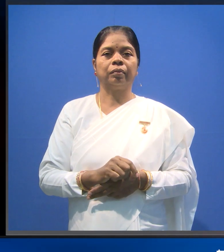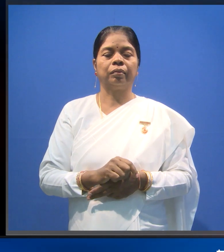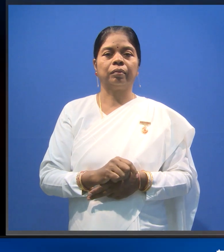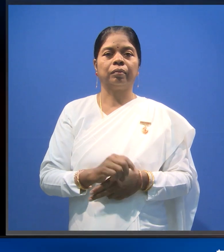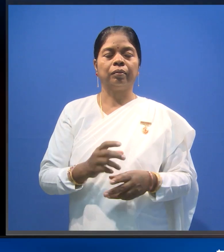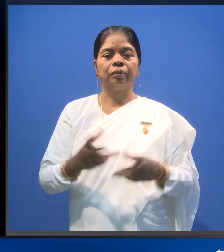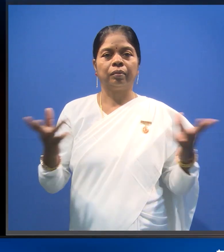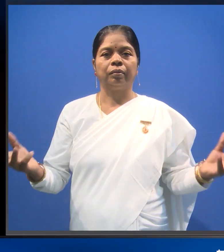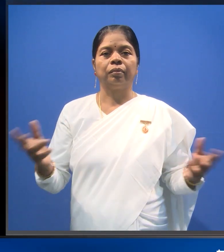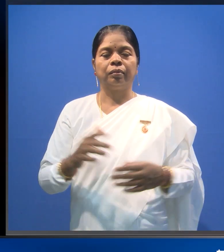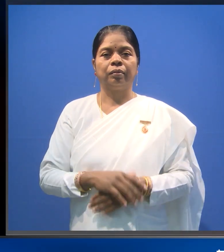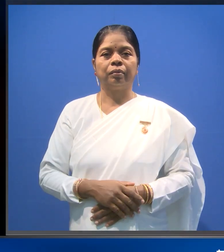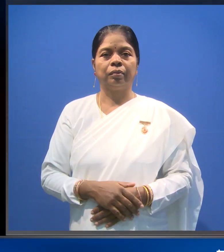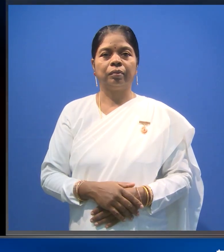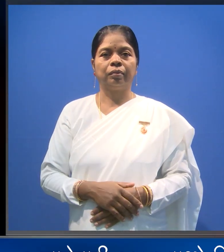प्रसंग